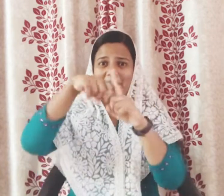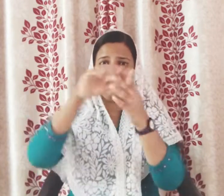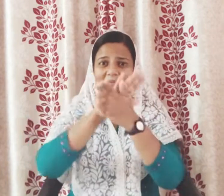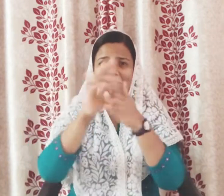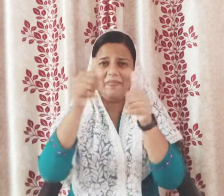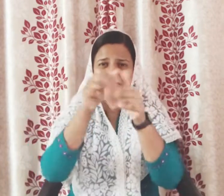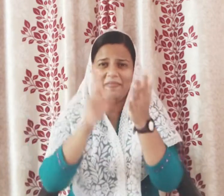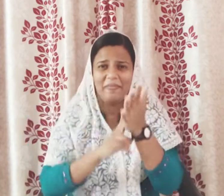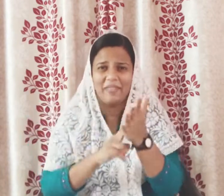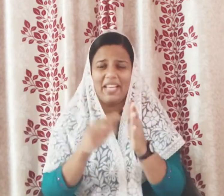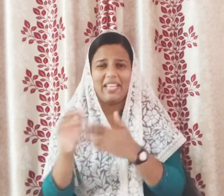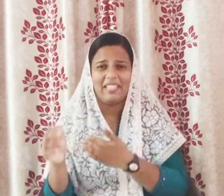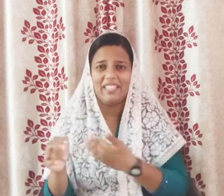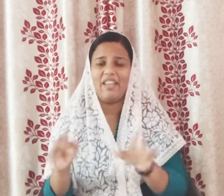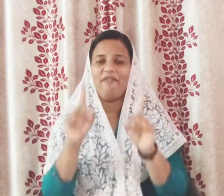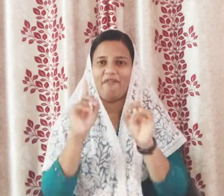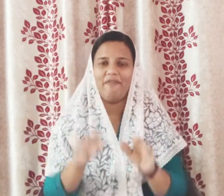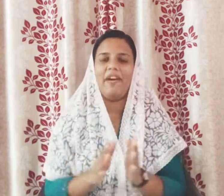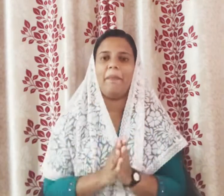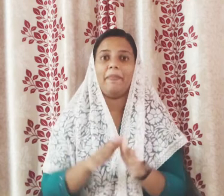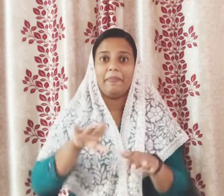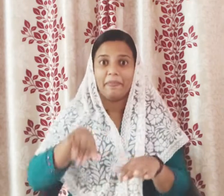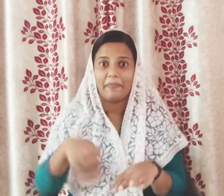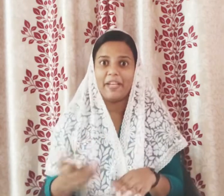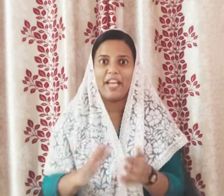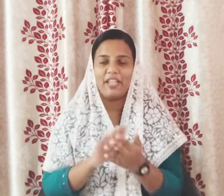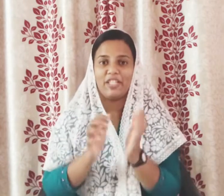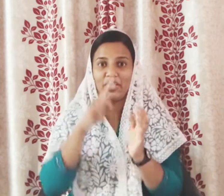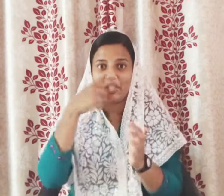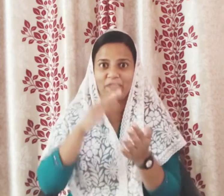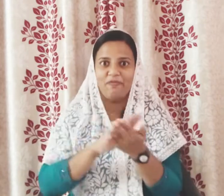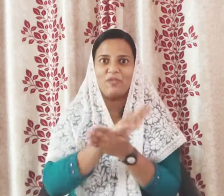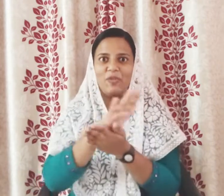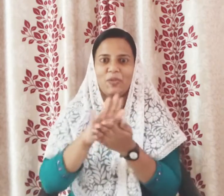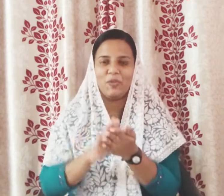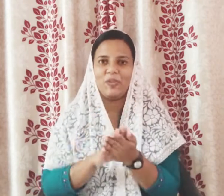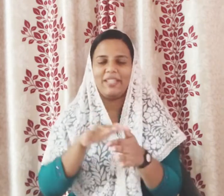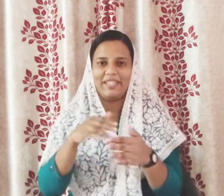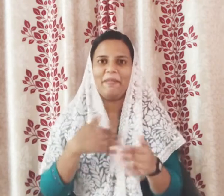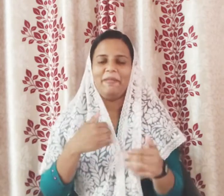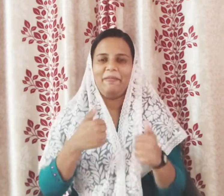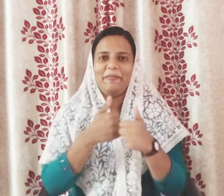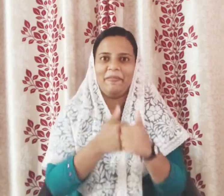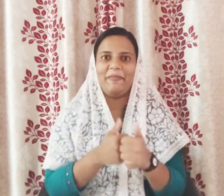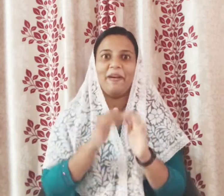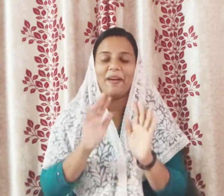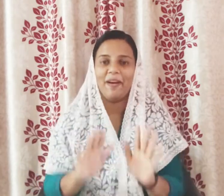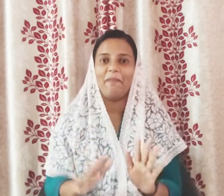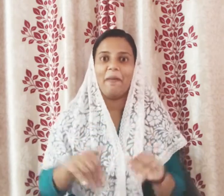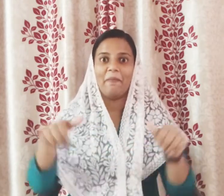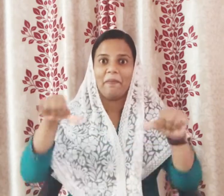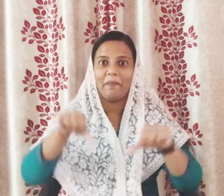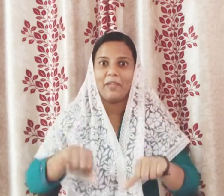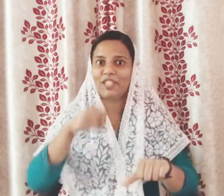മാറ്റിക്കളയുക, നിർമൂലമാക്കി കളയുക, എന്നിട്ട് ജീവിത വിശുദ്ധി സൂക്ഷിച്ച് മുന്നേറുക. അപ്പോൾ എന്ത് പറ്റുമെന്നറിയാമോ?